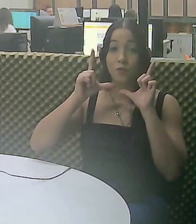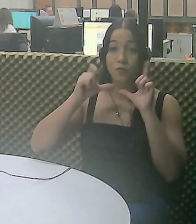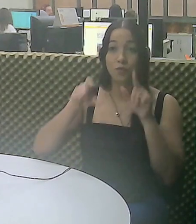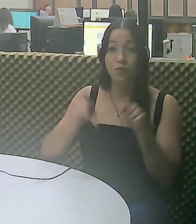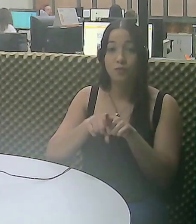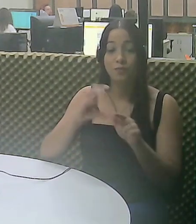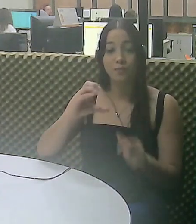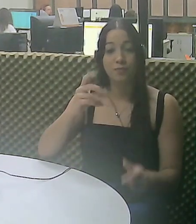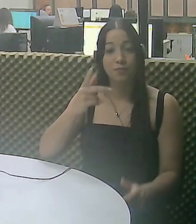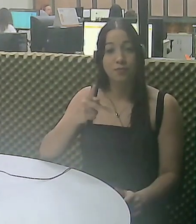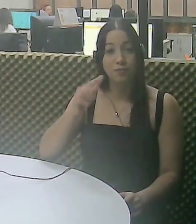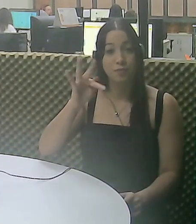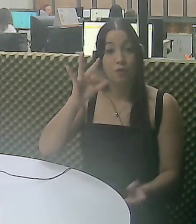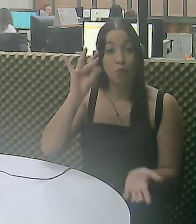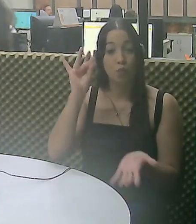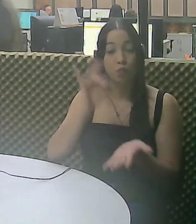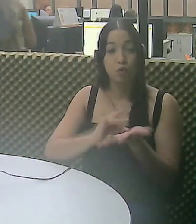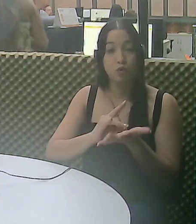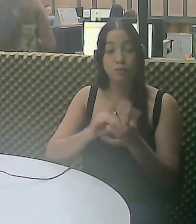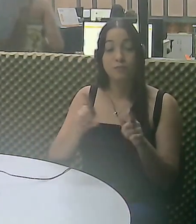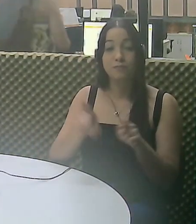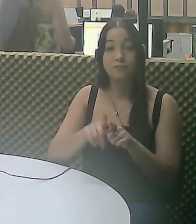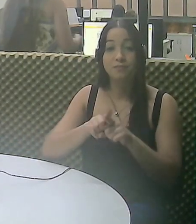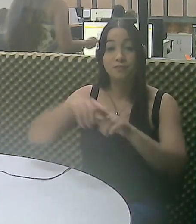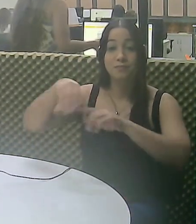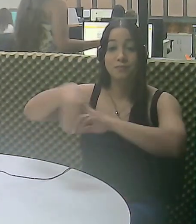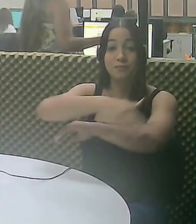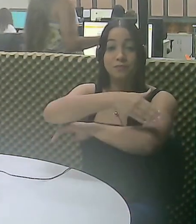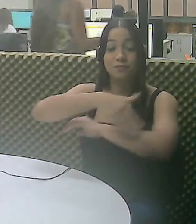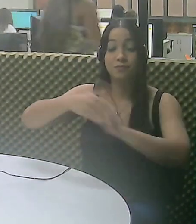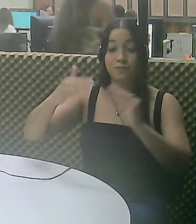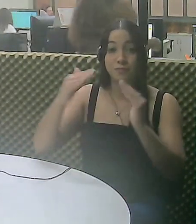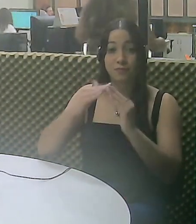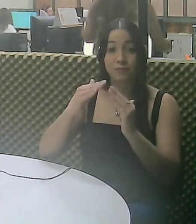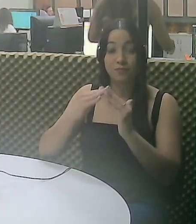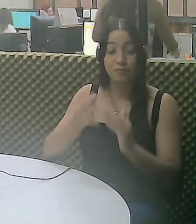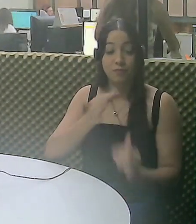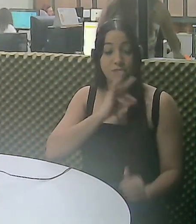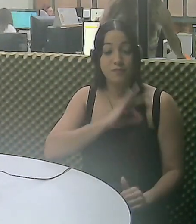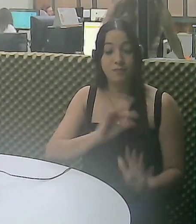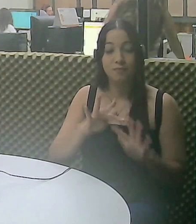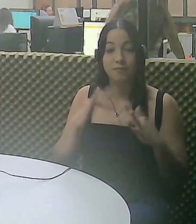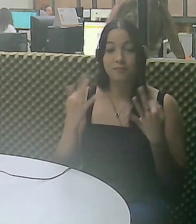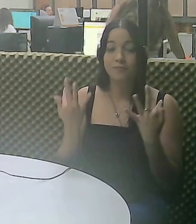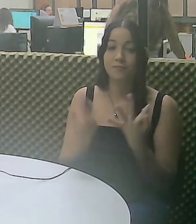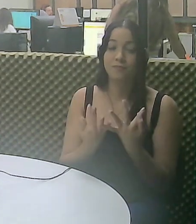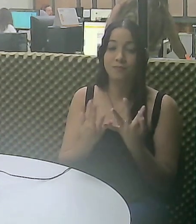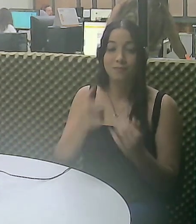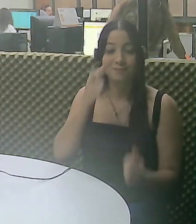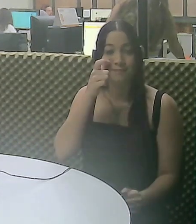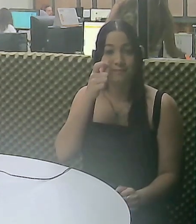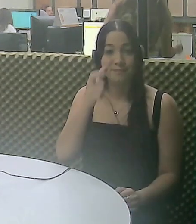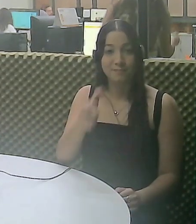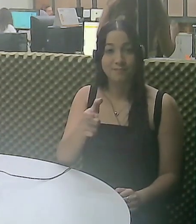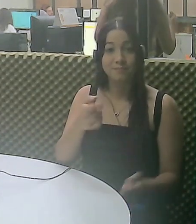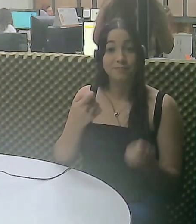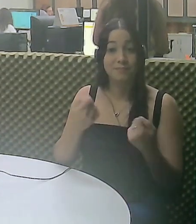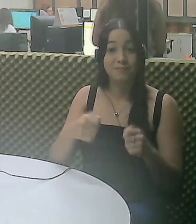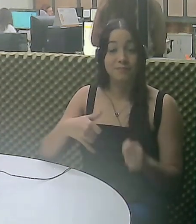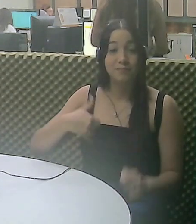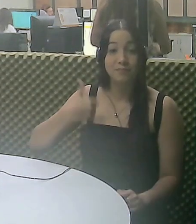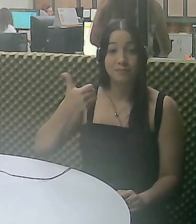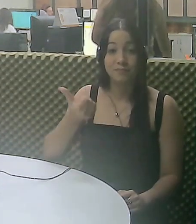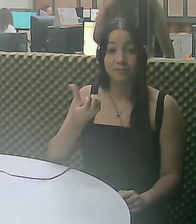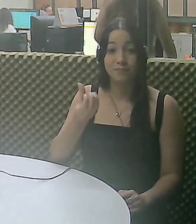foto e CPF originais e comprovantes de endereço e de renda familiar. Os interessados devem ter